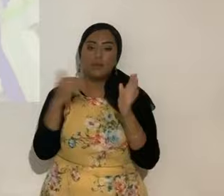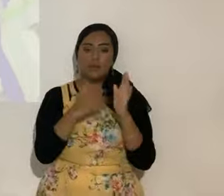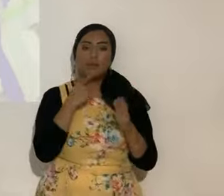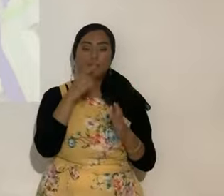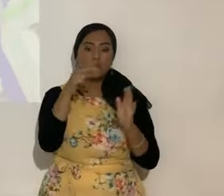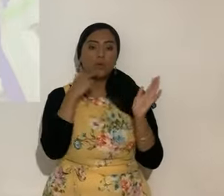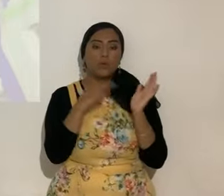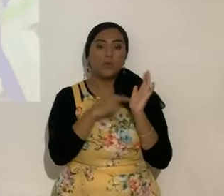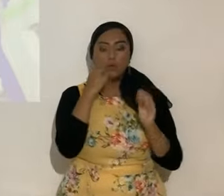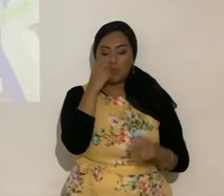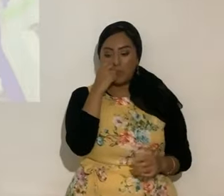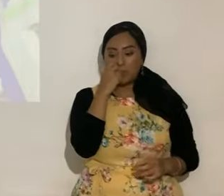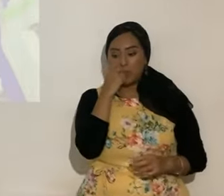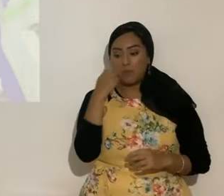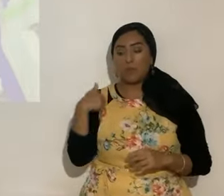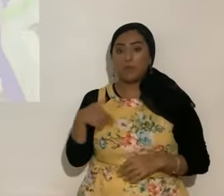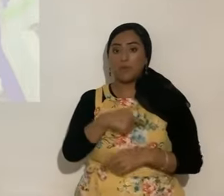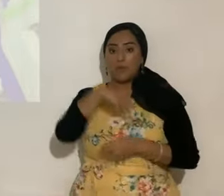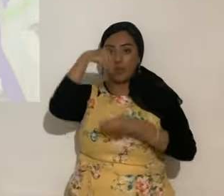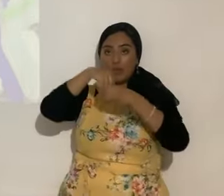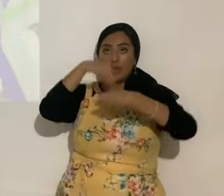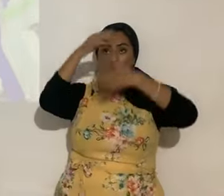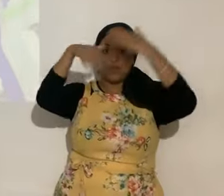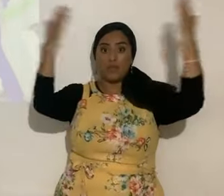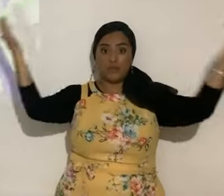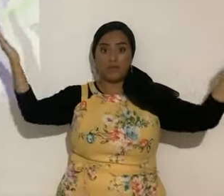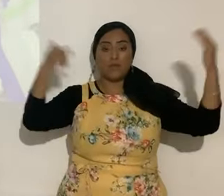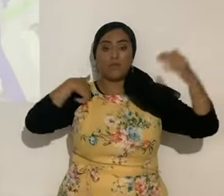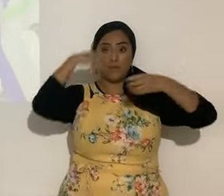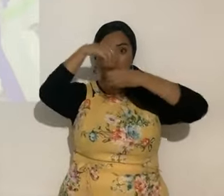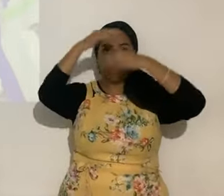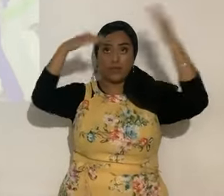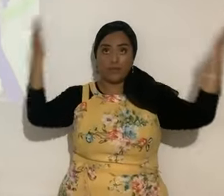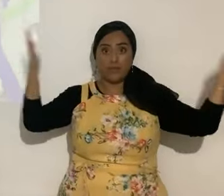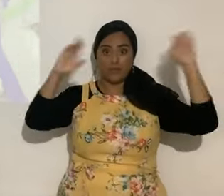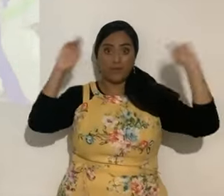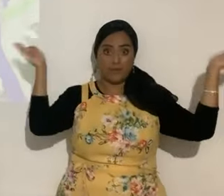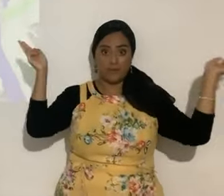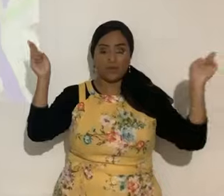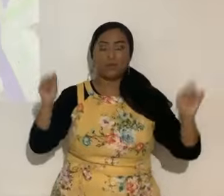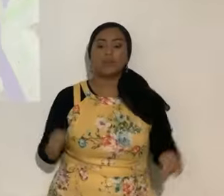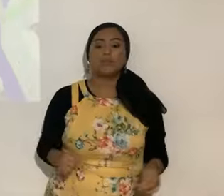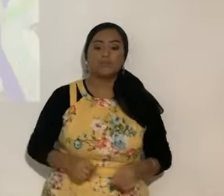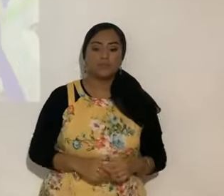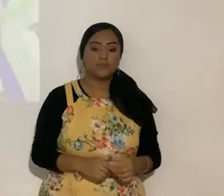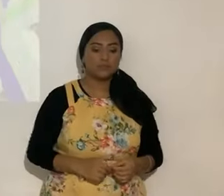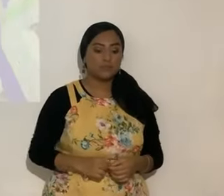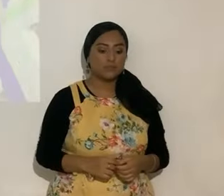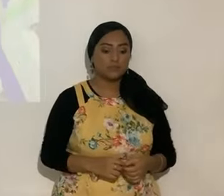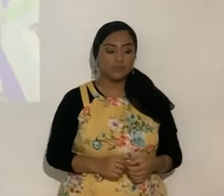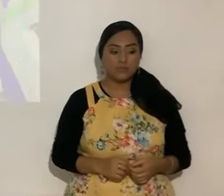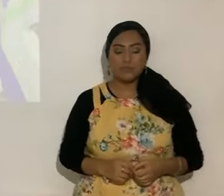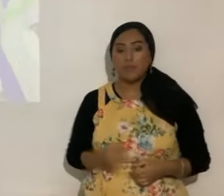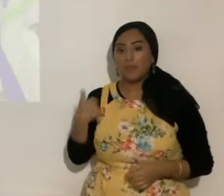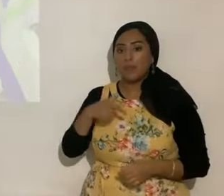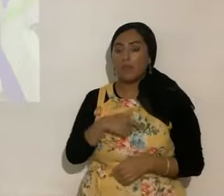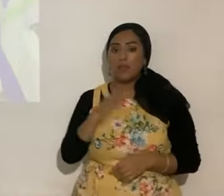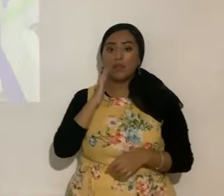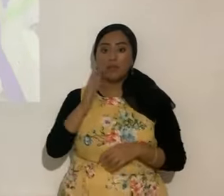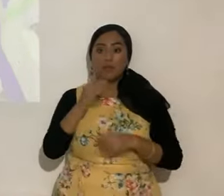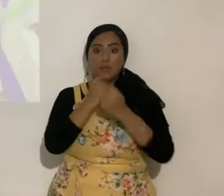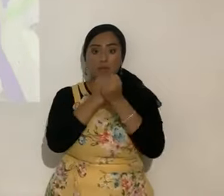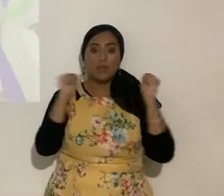para que lo anoten. Al estar en el cielo, cuando ya estemos en el cielo, pero voy a, pues si quieres anótenlo así. Al estar en el cielo, estaremos